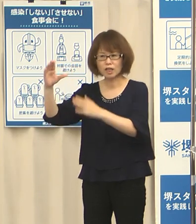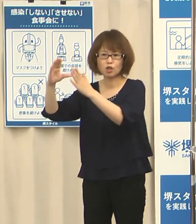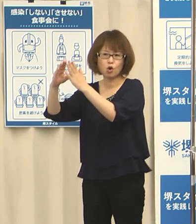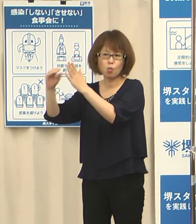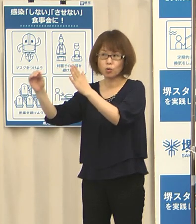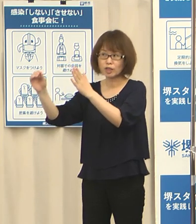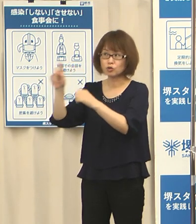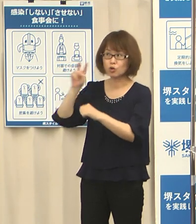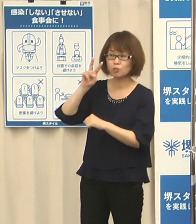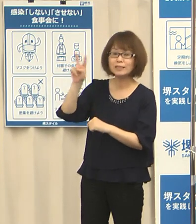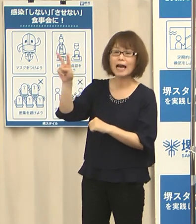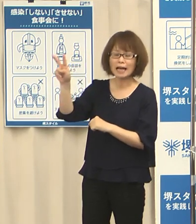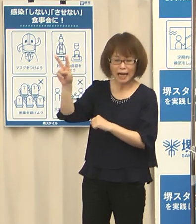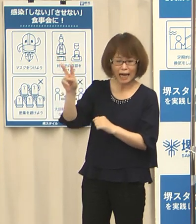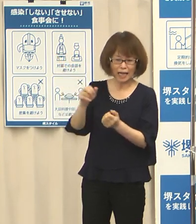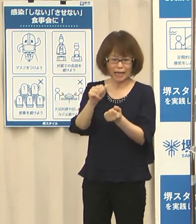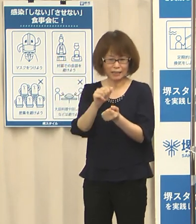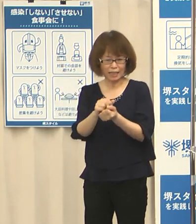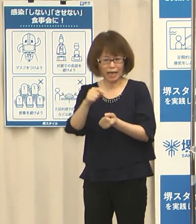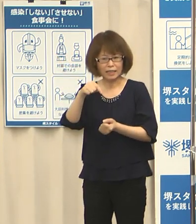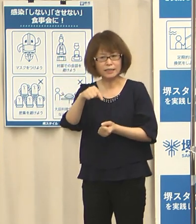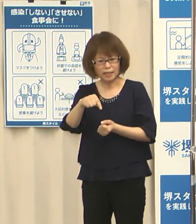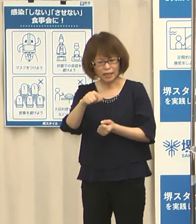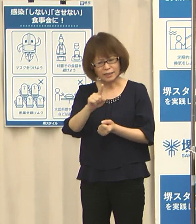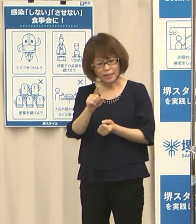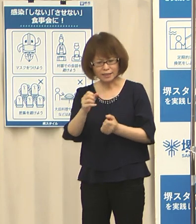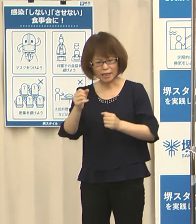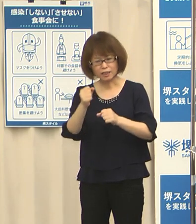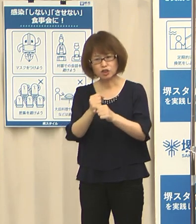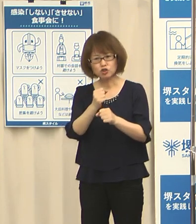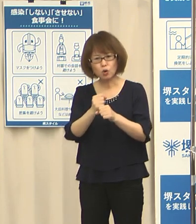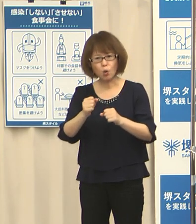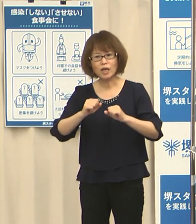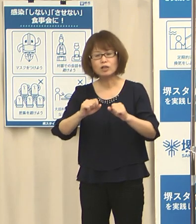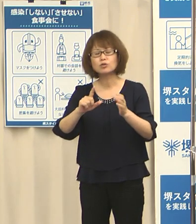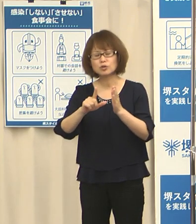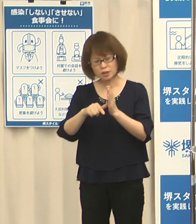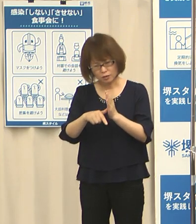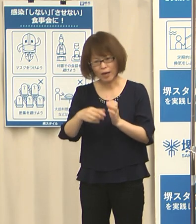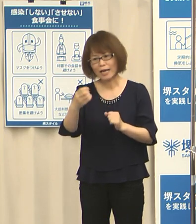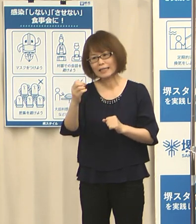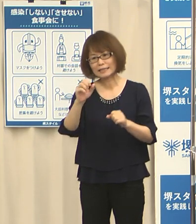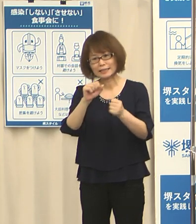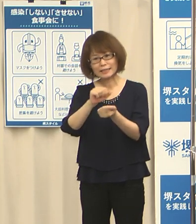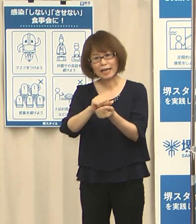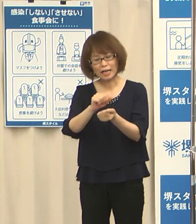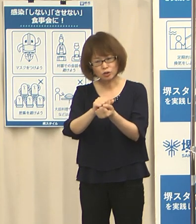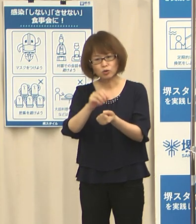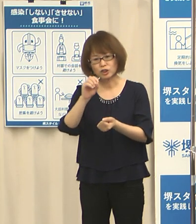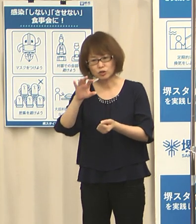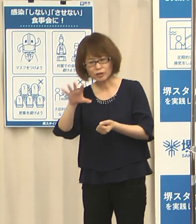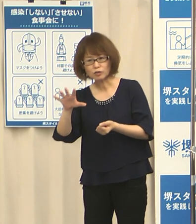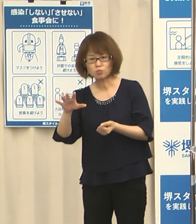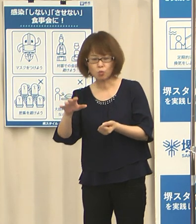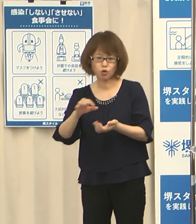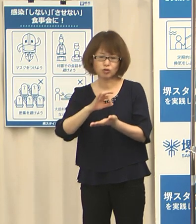にその堺で局地的に何か事業を行う時というのは、堺シグナルの活用というのは他でも考えています